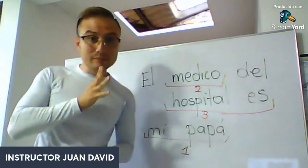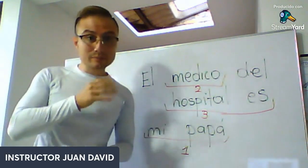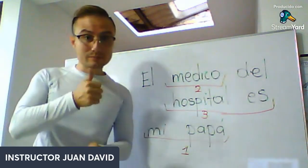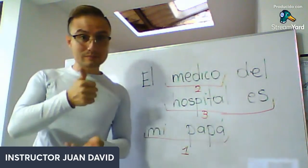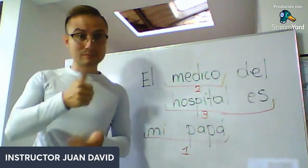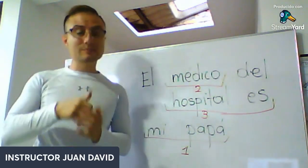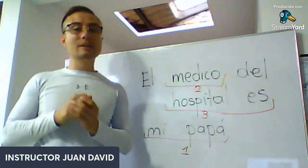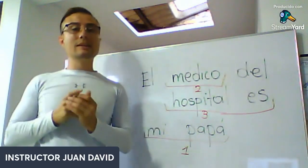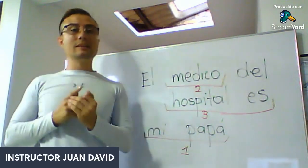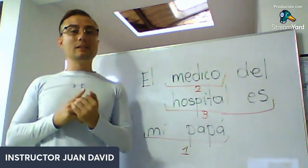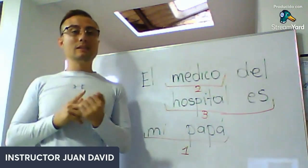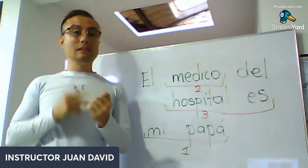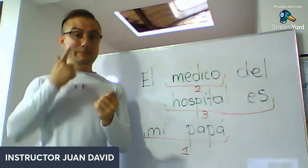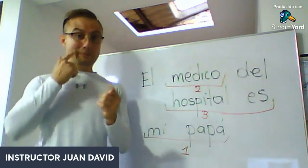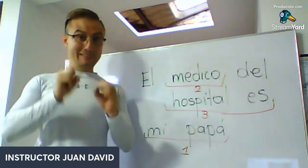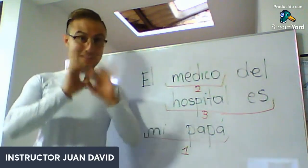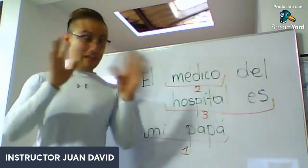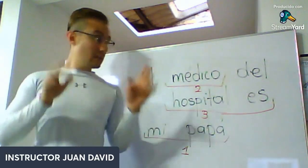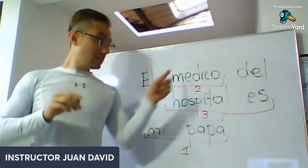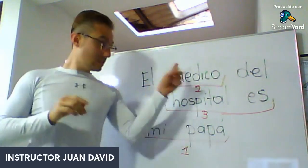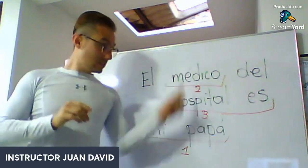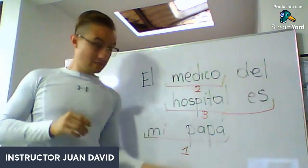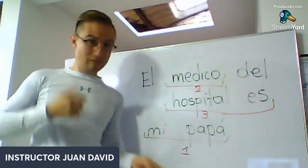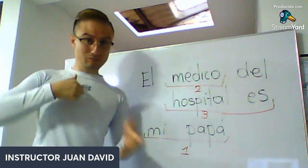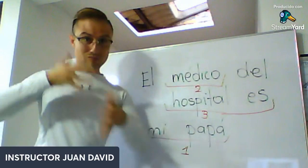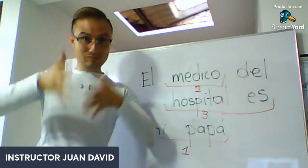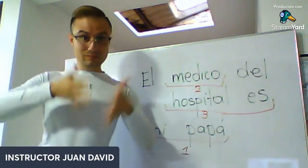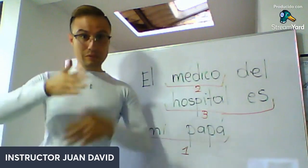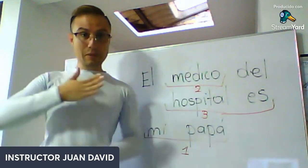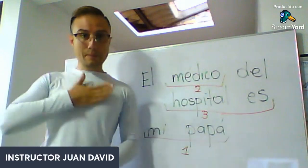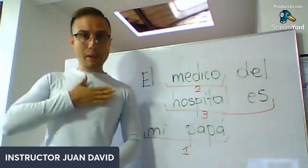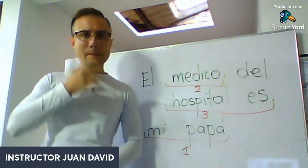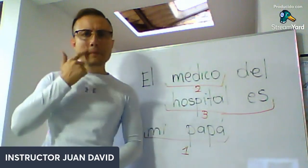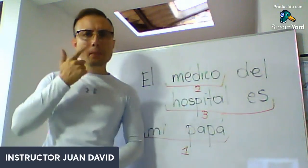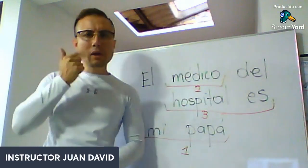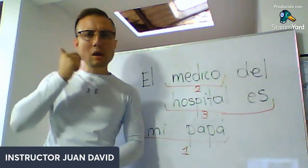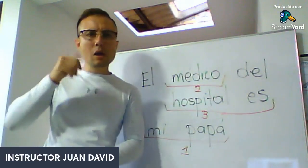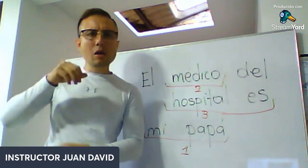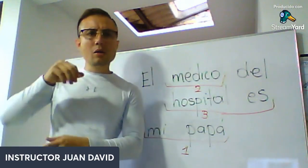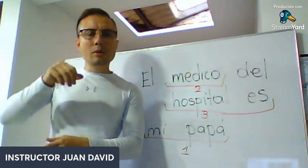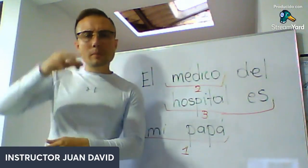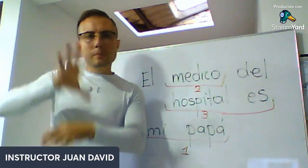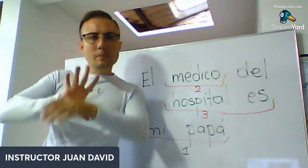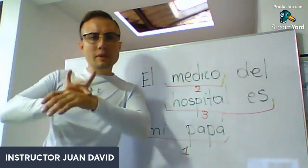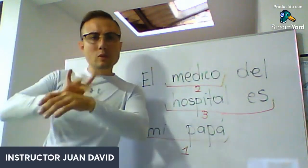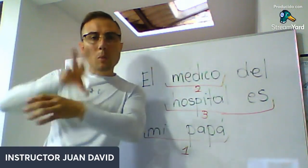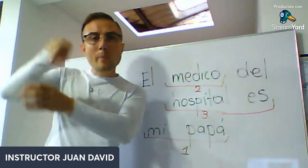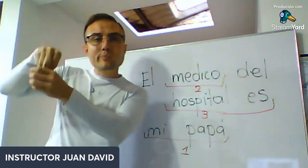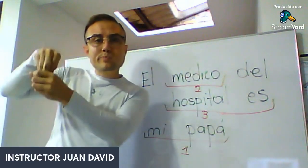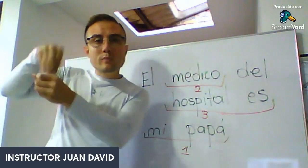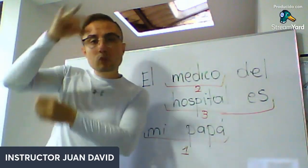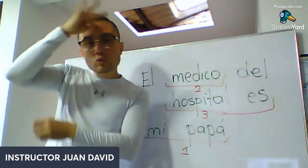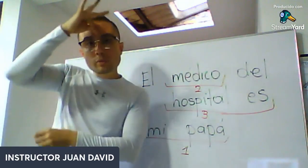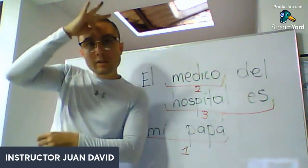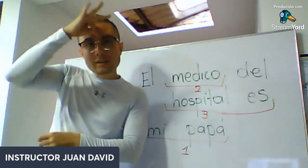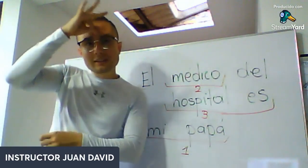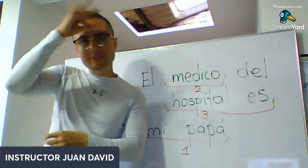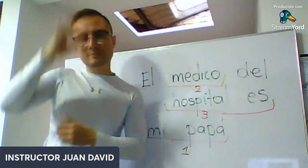bueno lo voy a hacer de nuevo y lo voy a explicar primero a mi papá es